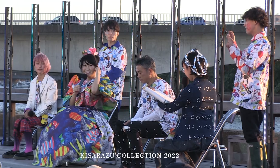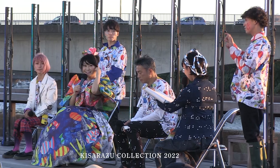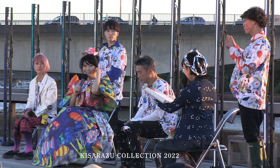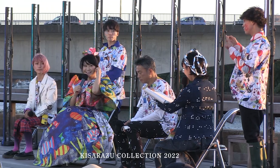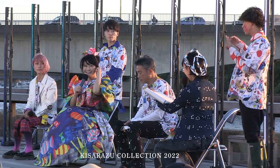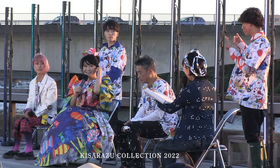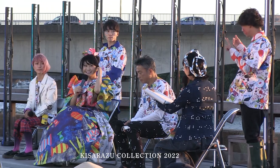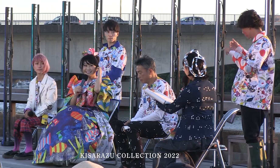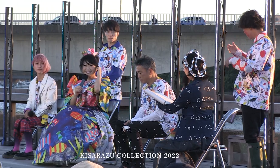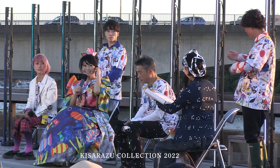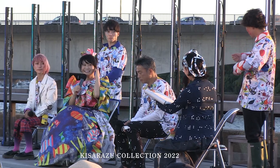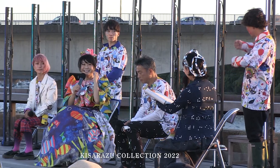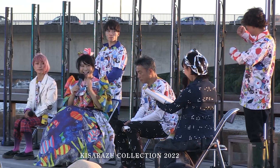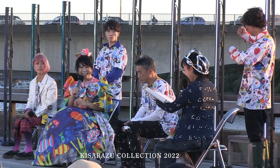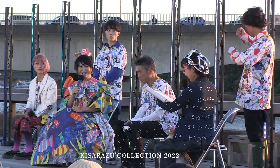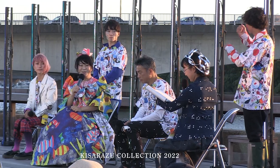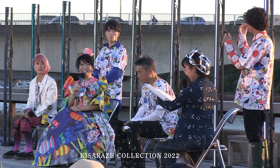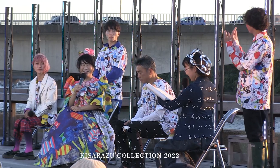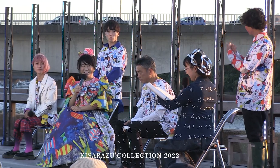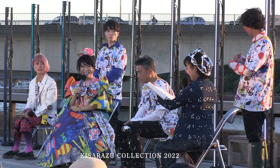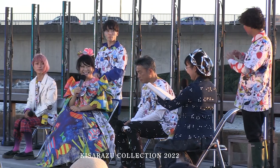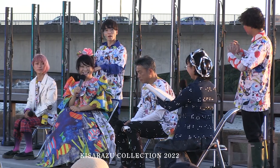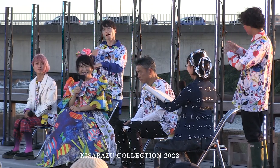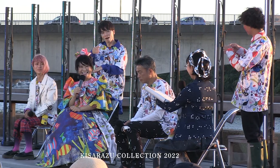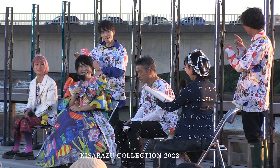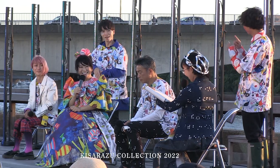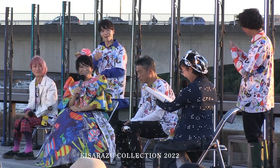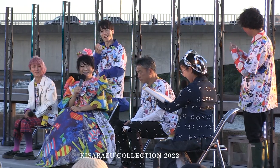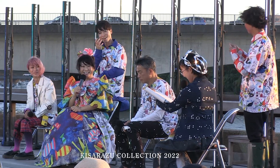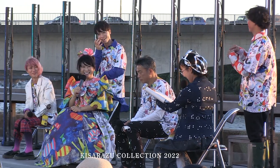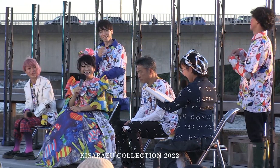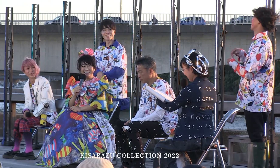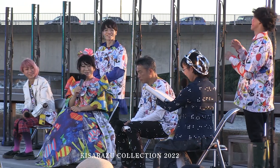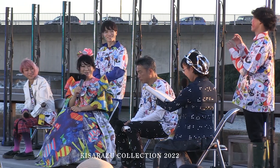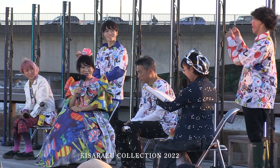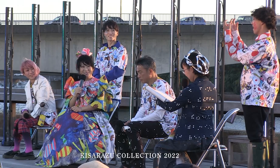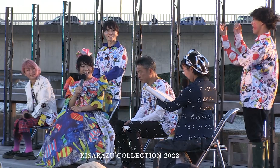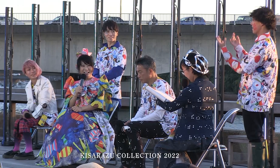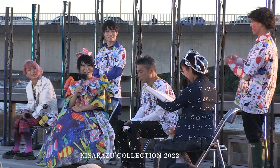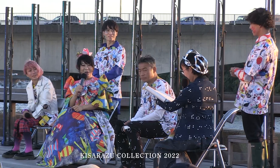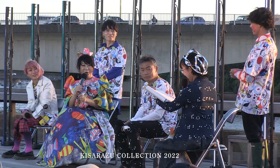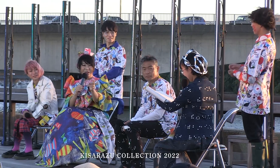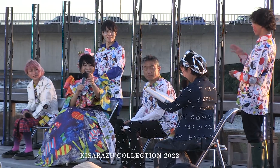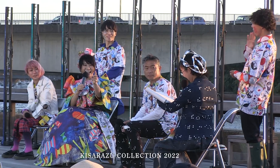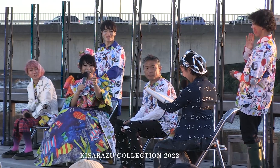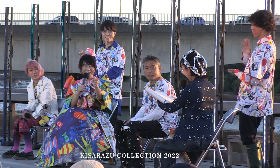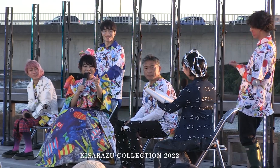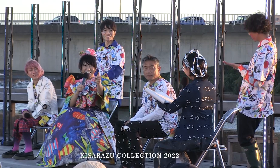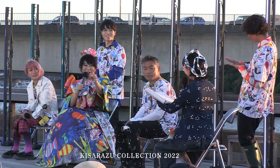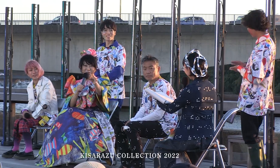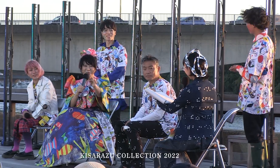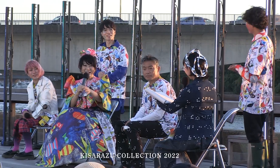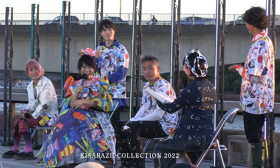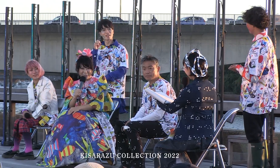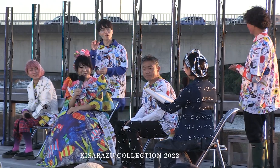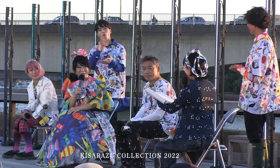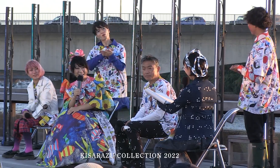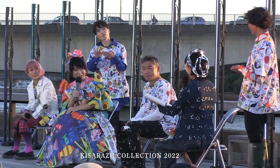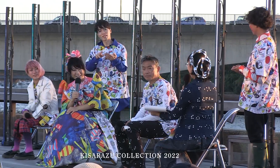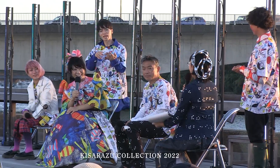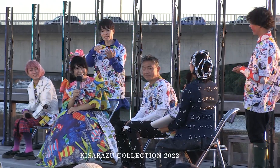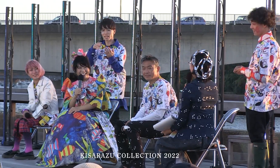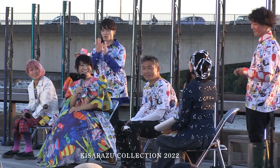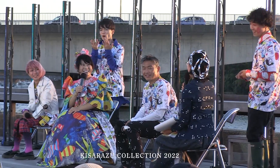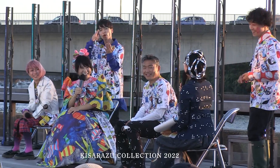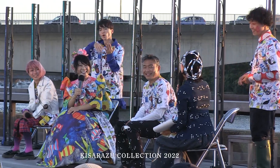世界的に輝いておられます。 ありがとうございます。 お綺麗で、本当に 今日はお綺麗では台本読まないでこっち